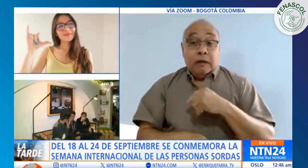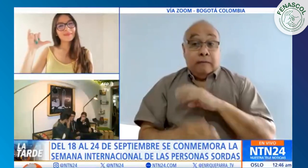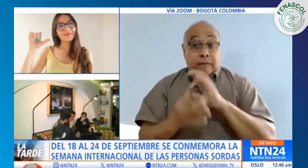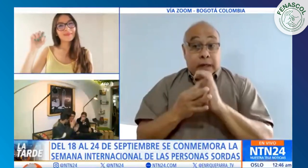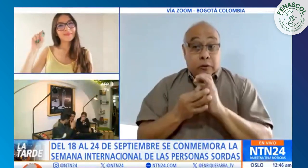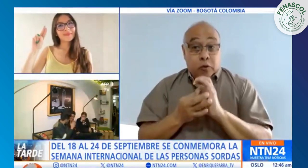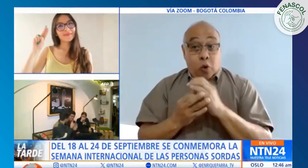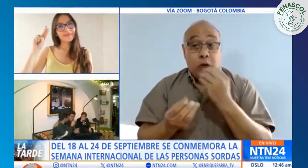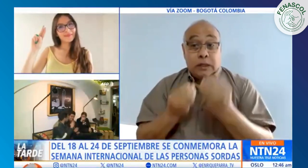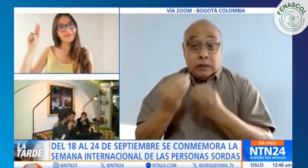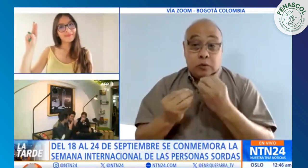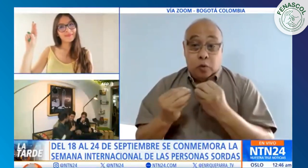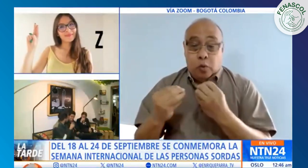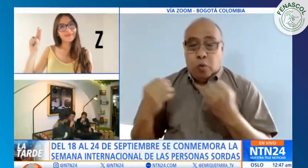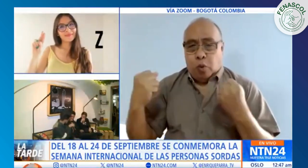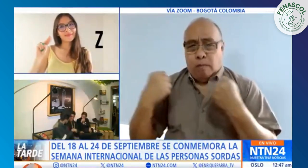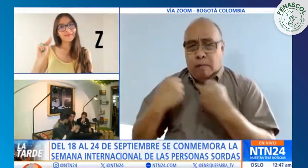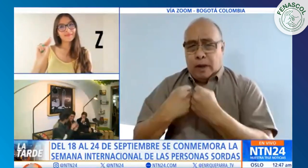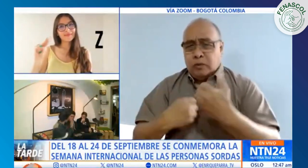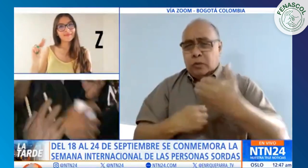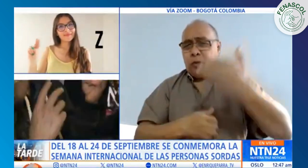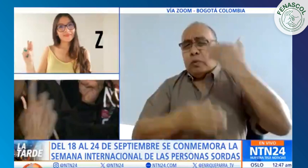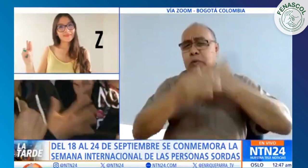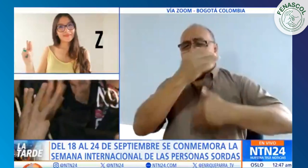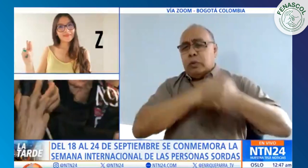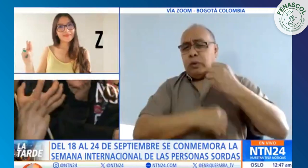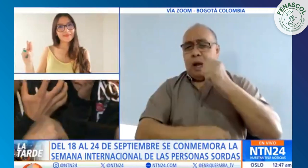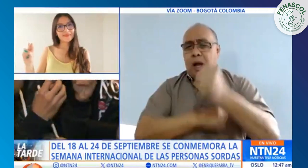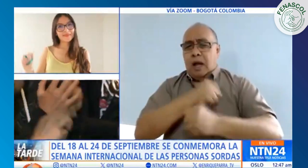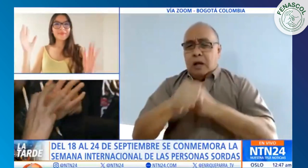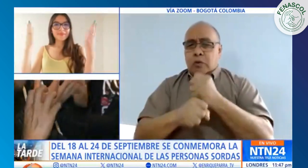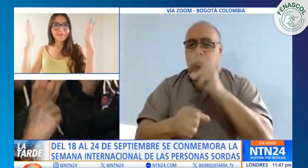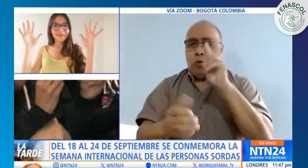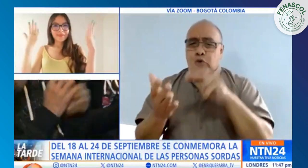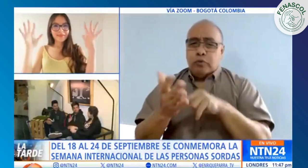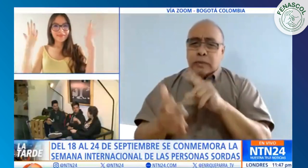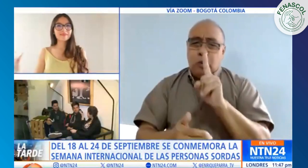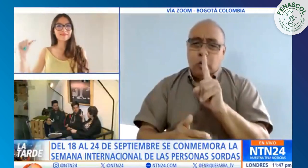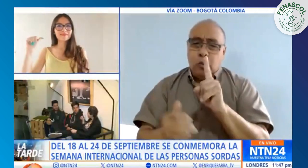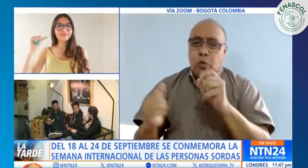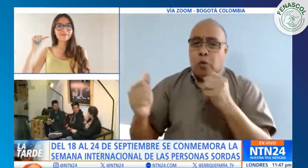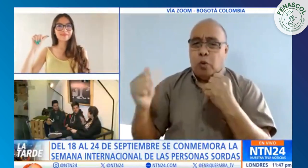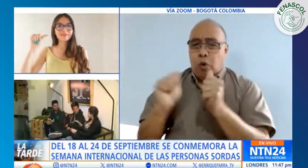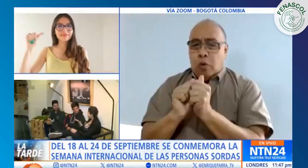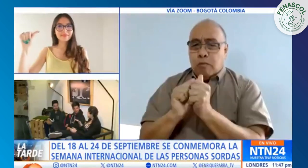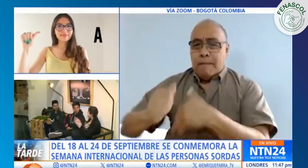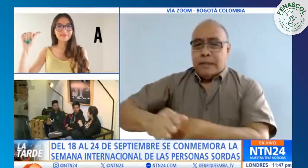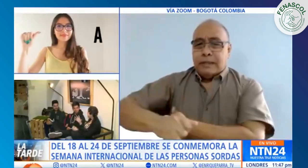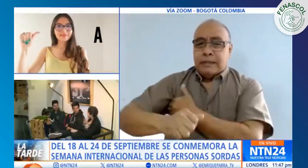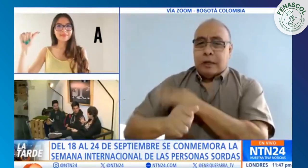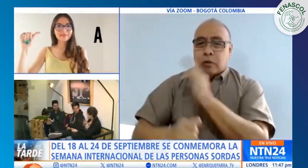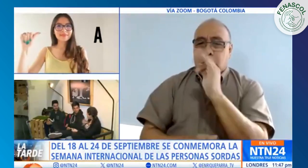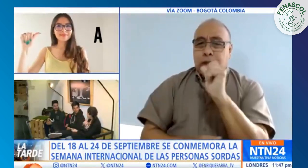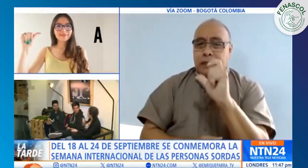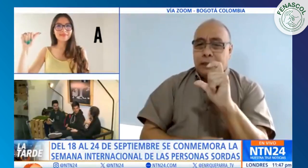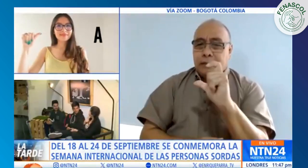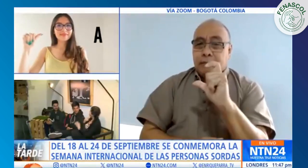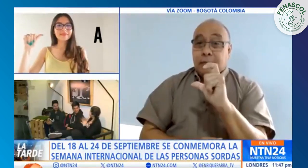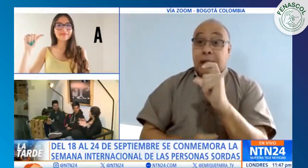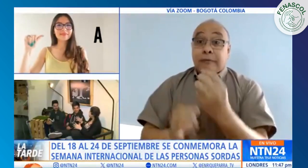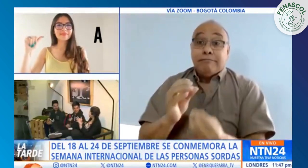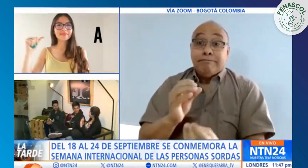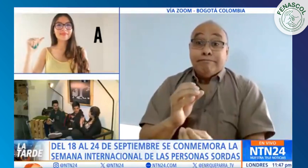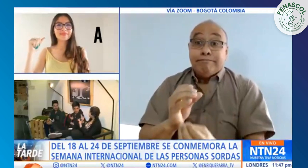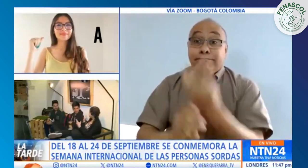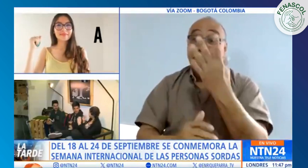que lleve su propio intérprete de lengua de señas. Por ejemplo, en el año 2001, con el